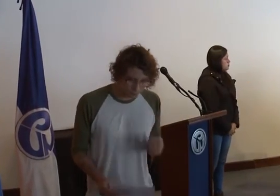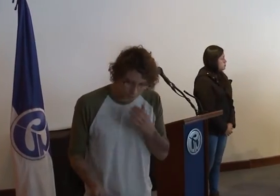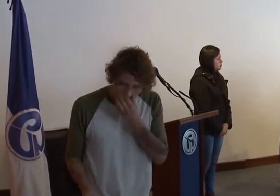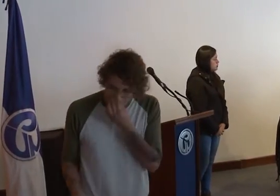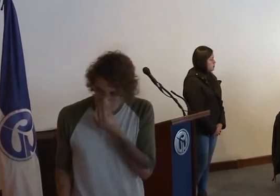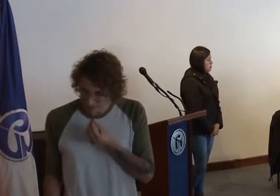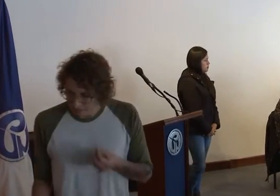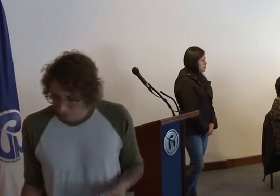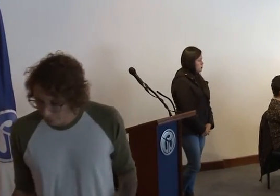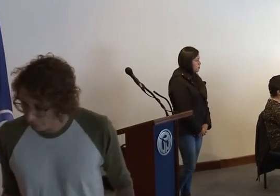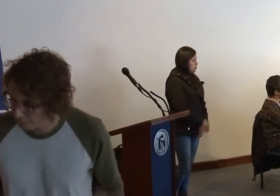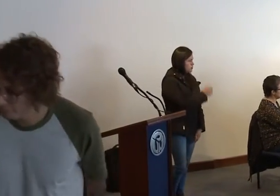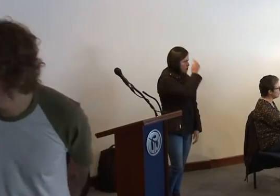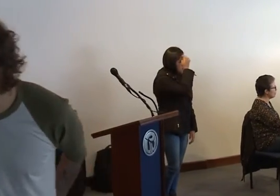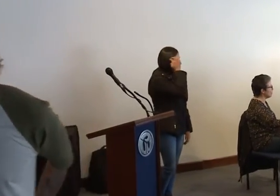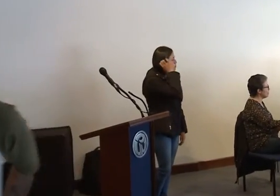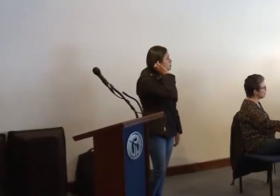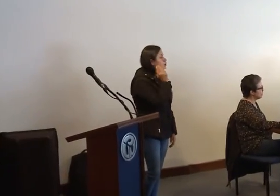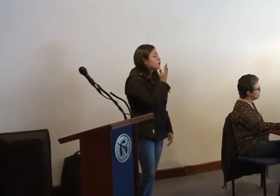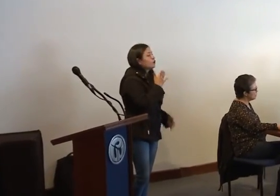Compañeras, compañeros, buenos días.